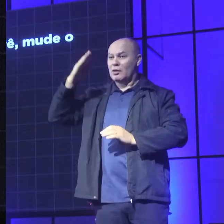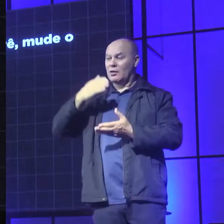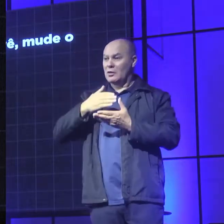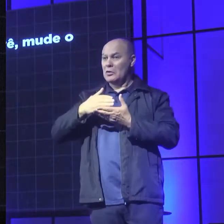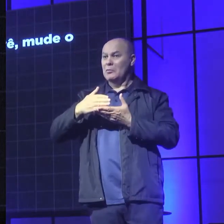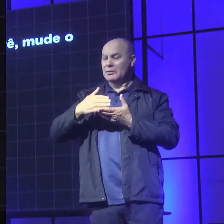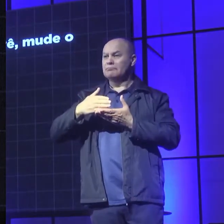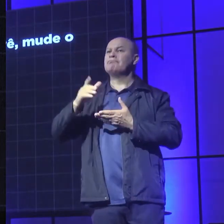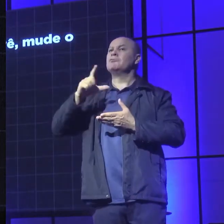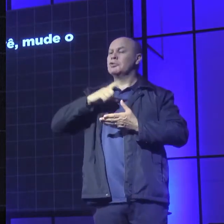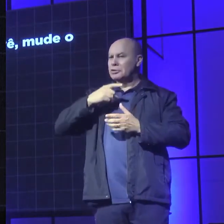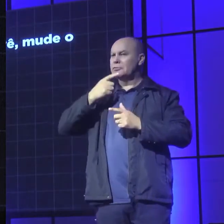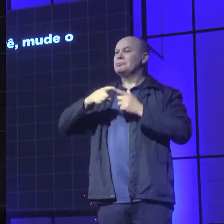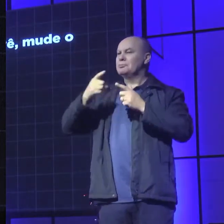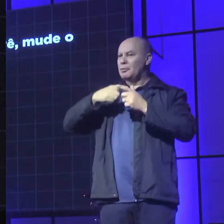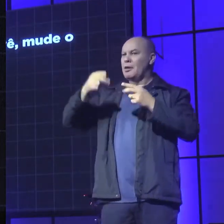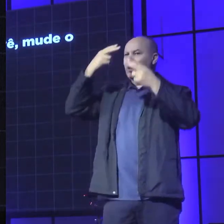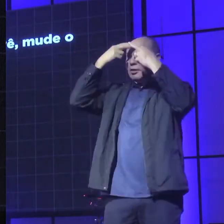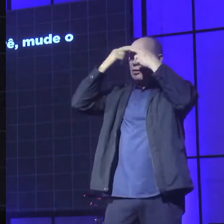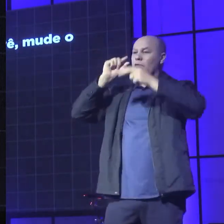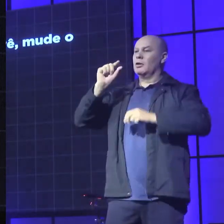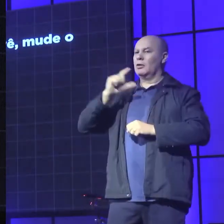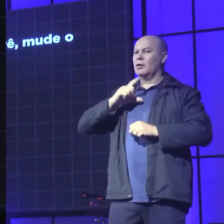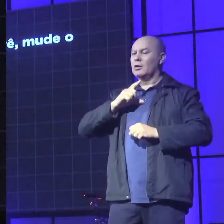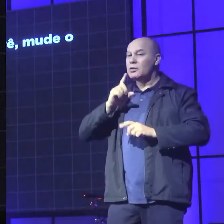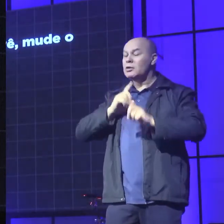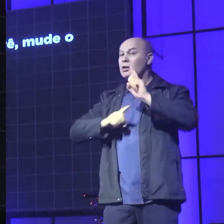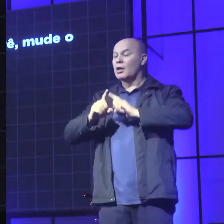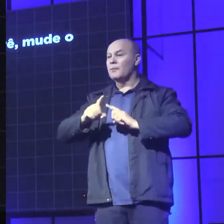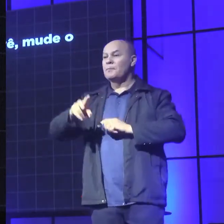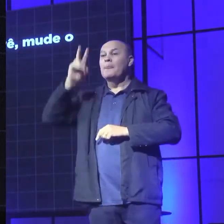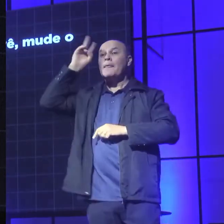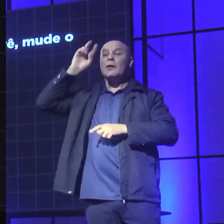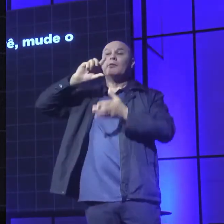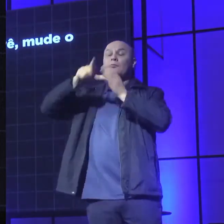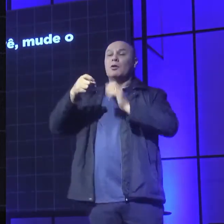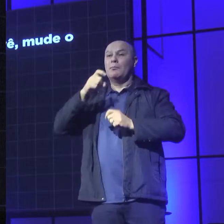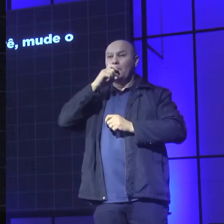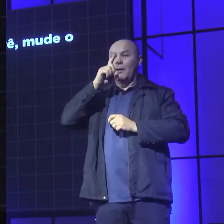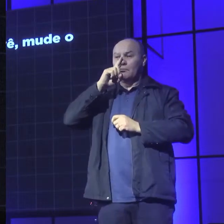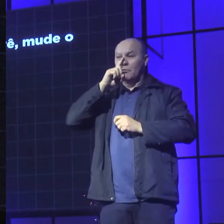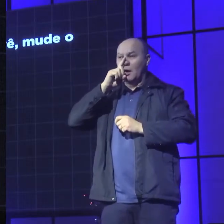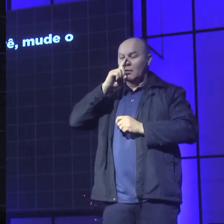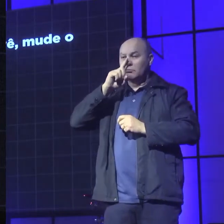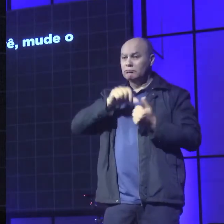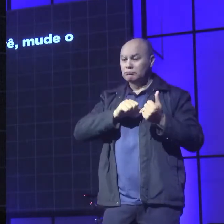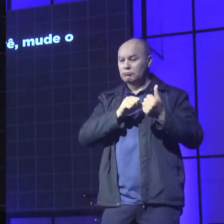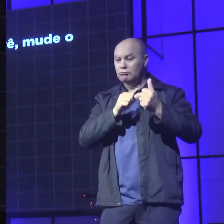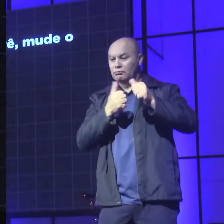isso. E daí quando os meus pais se converteram, eu me lembro que eu fazia uma oração, Deus, eu queria encolher um pouco.